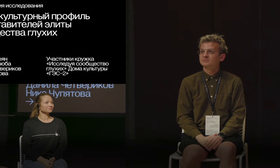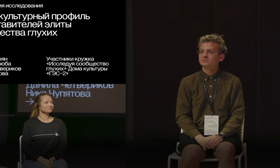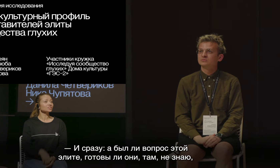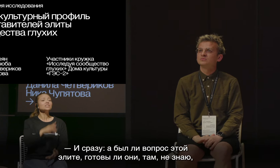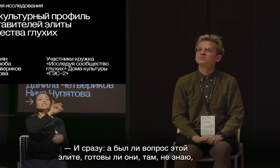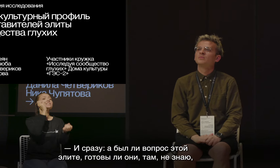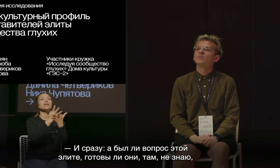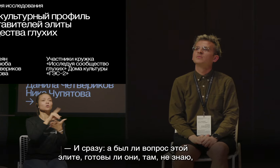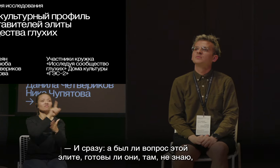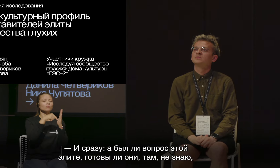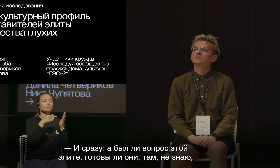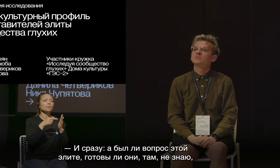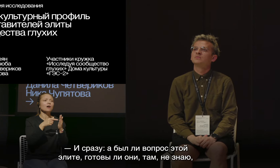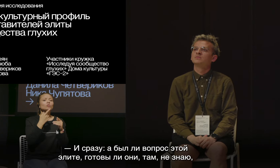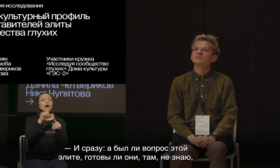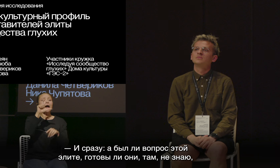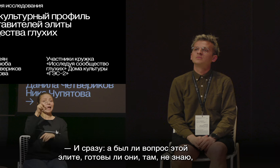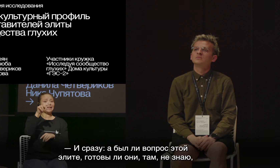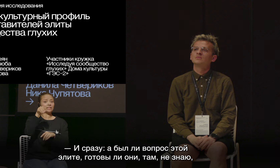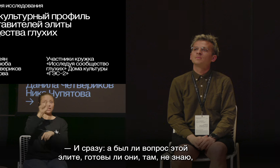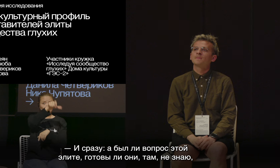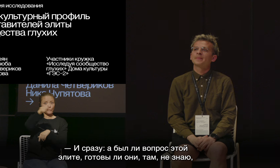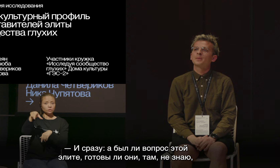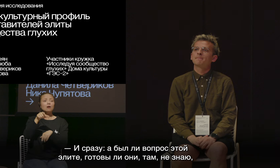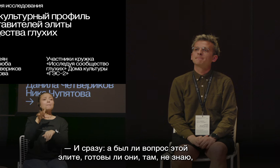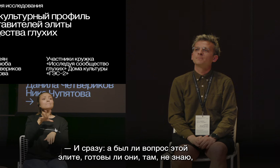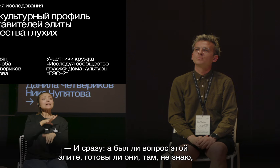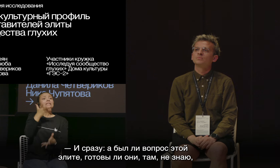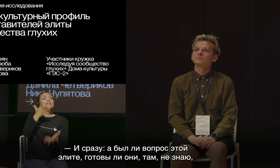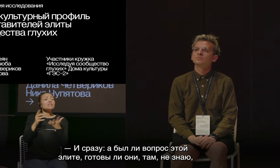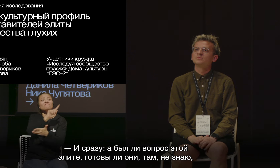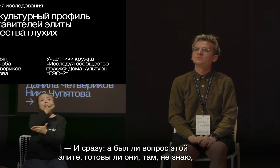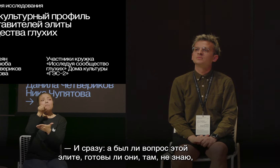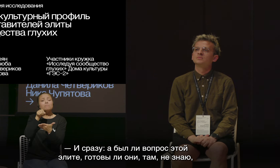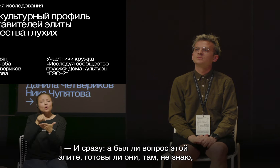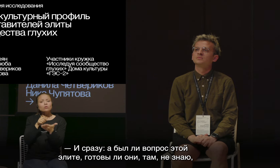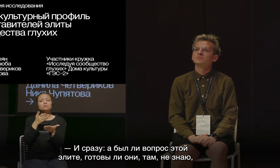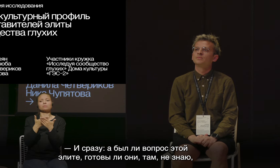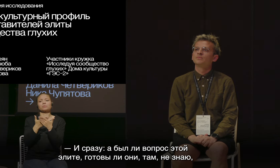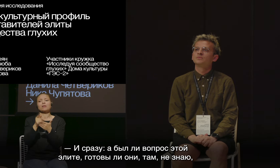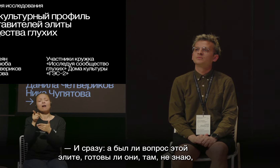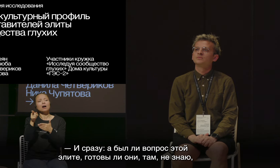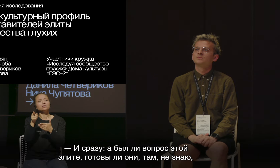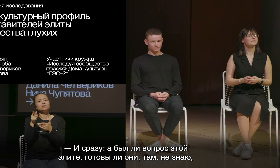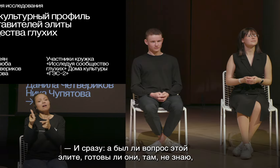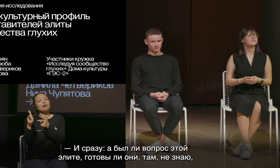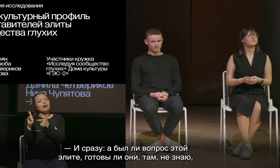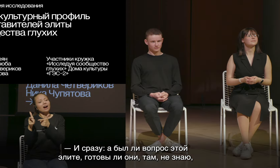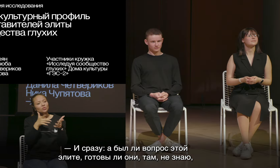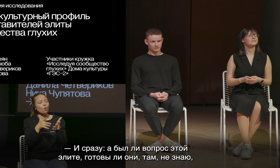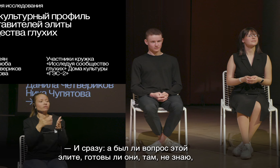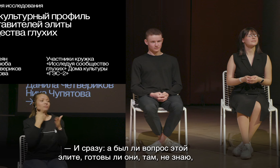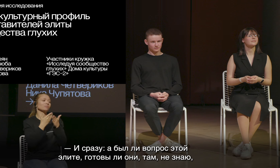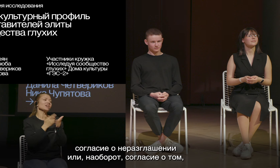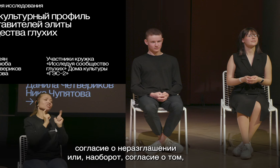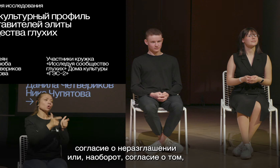вопрос этой элите, готовы ли они, согласие о неразглашении или, наоборот, согласие о том,